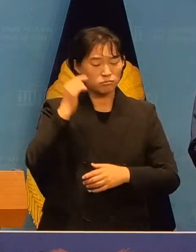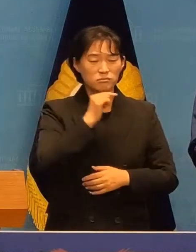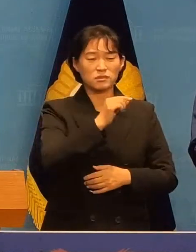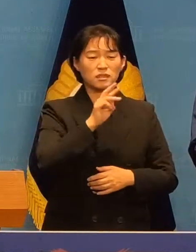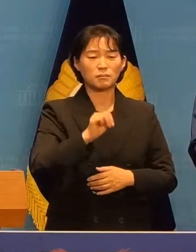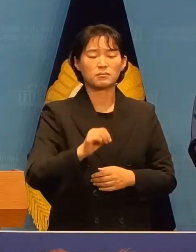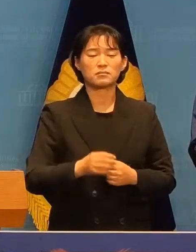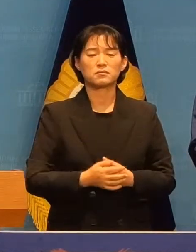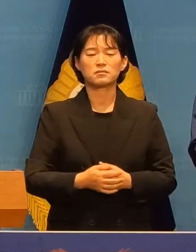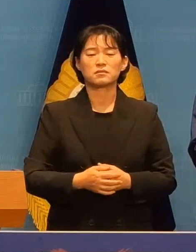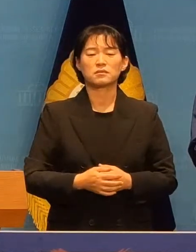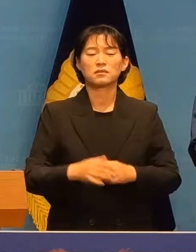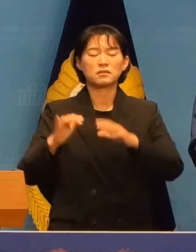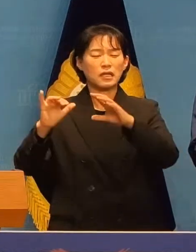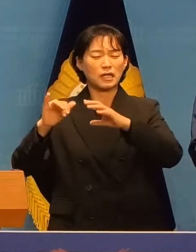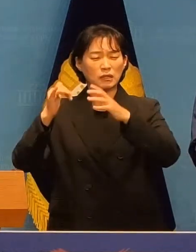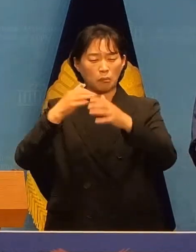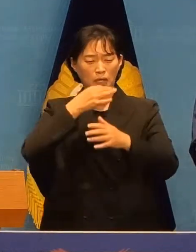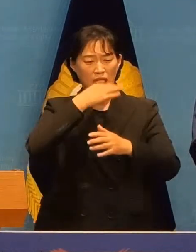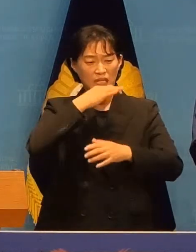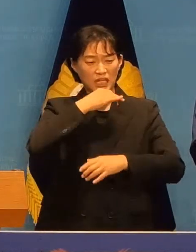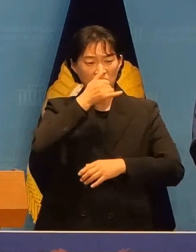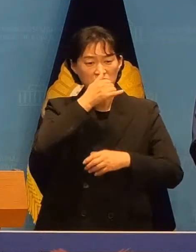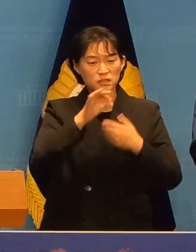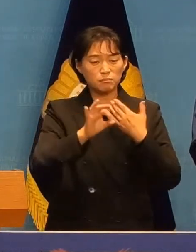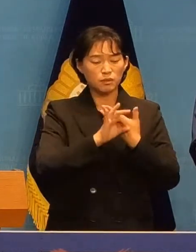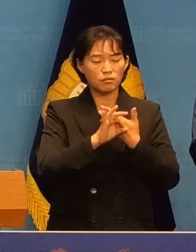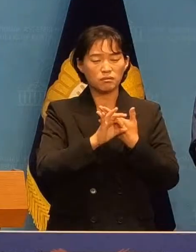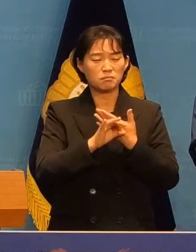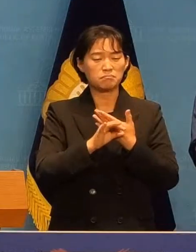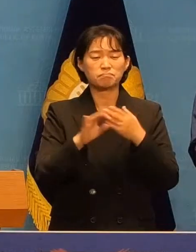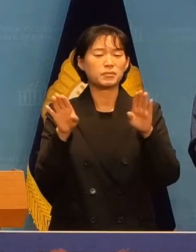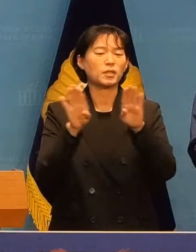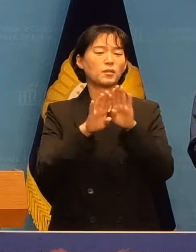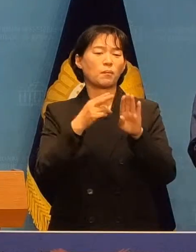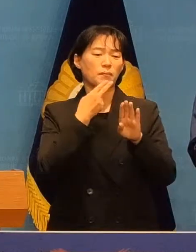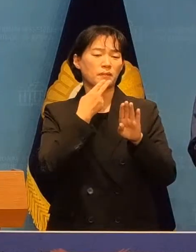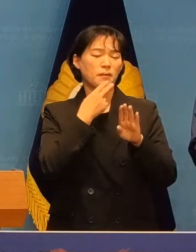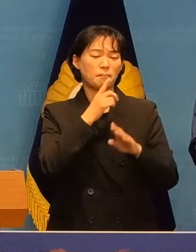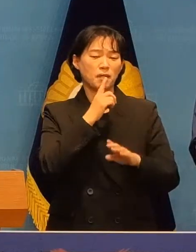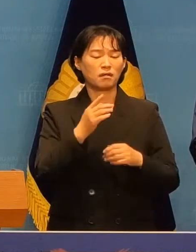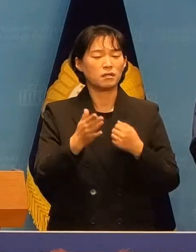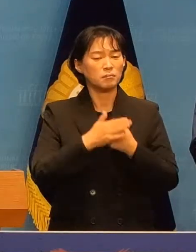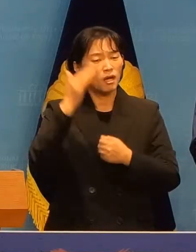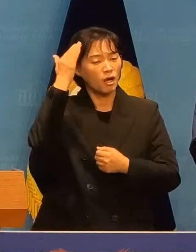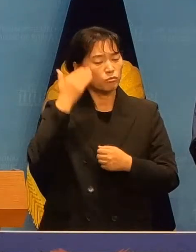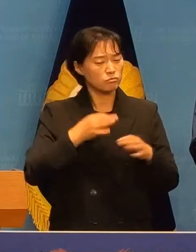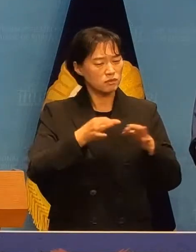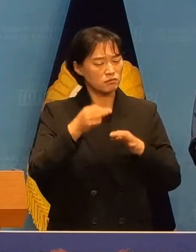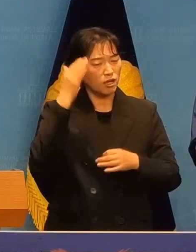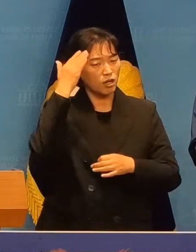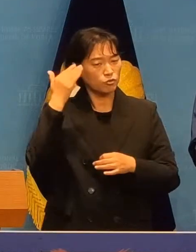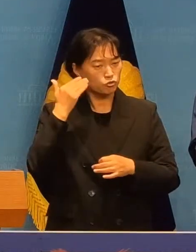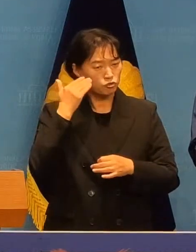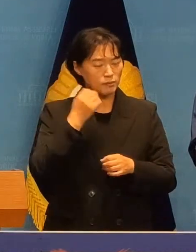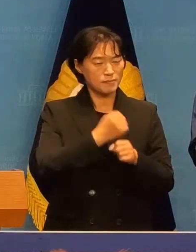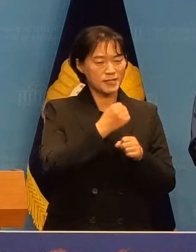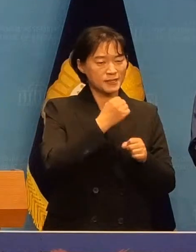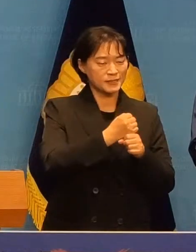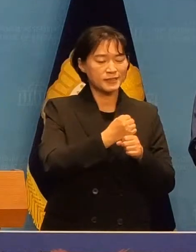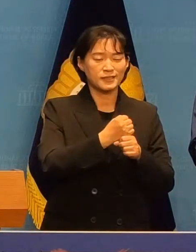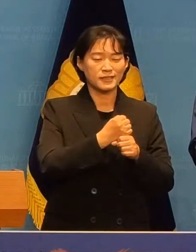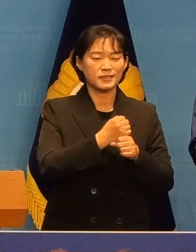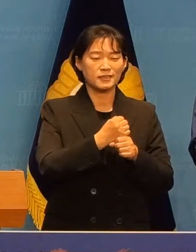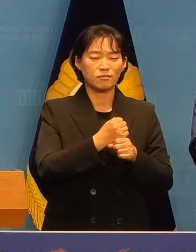전 세계적으로 이익이 날 때 철수한 적이 없다. 그래서 한국 시장과 한국의 생산 거점을 버려야 될 이유가